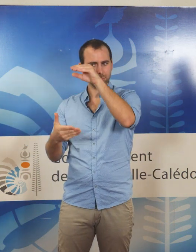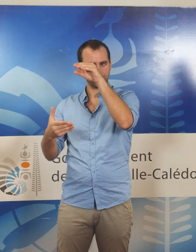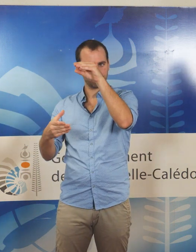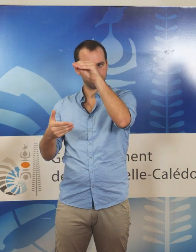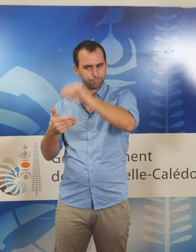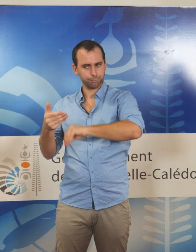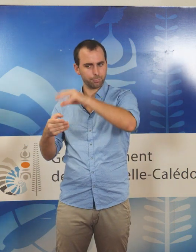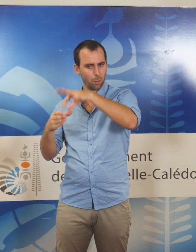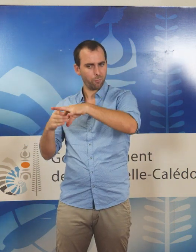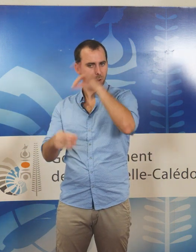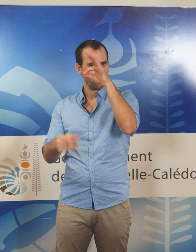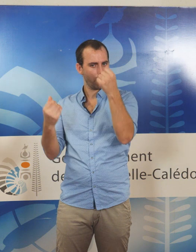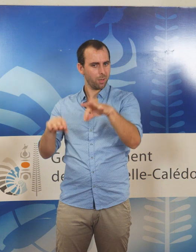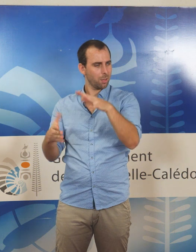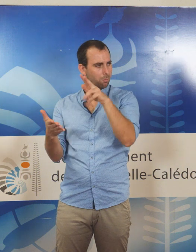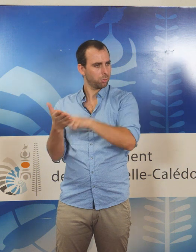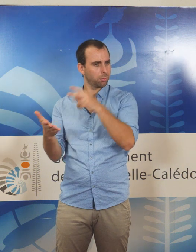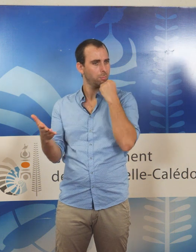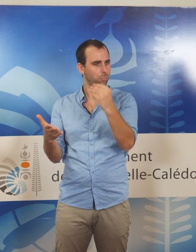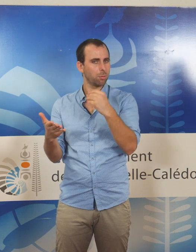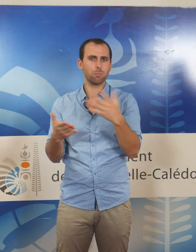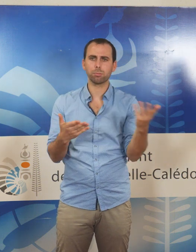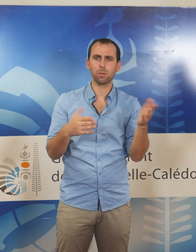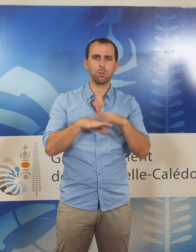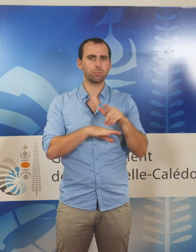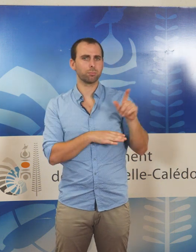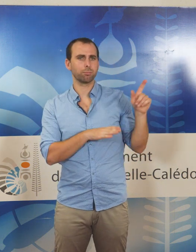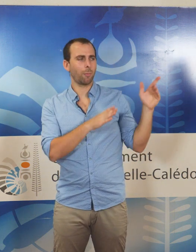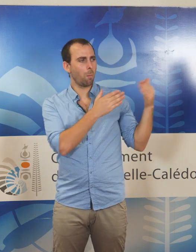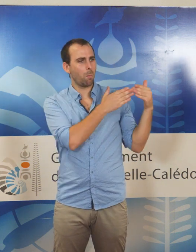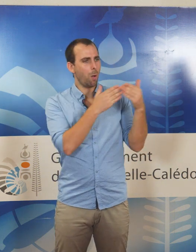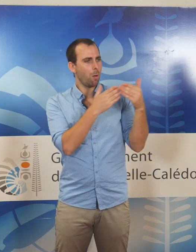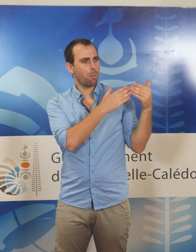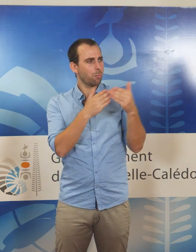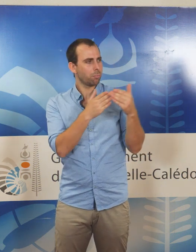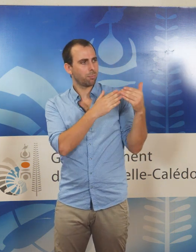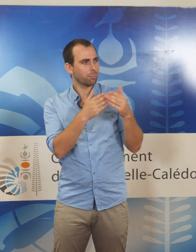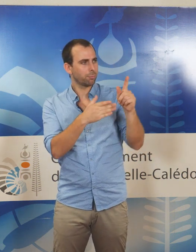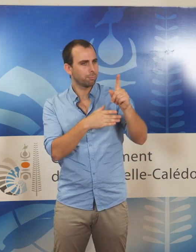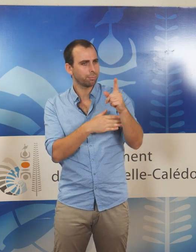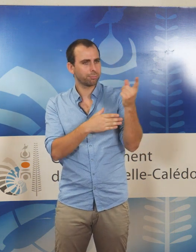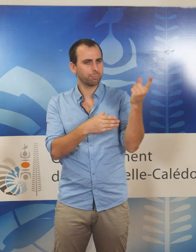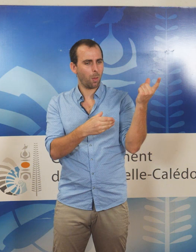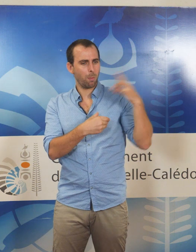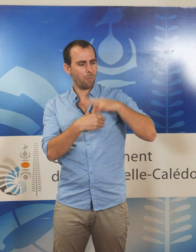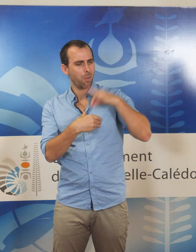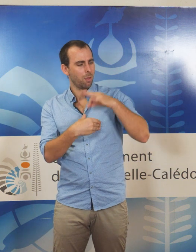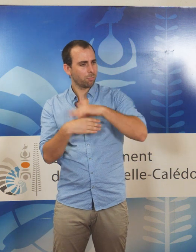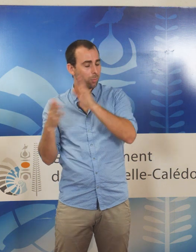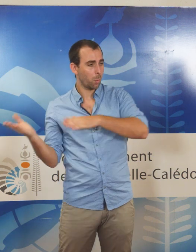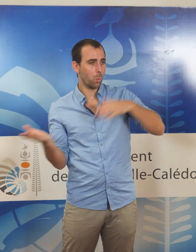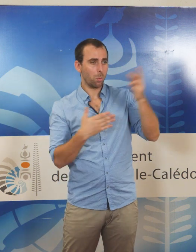qui a été récemment voté, on accordait aux banques de rapatrier tous leurs dividendes en métropole. La Calédonie a besoin